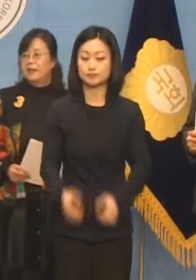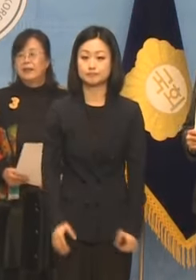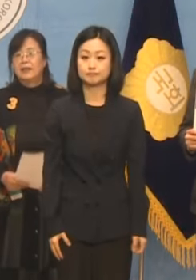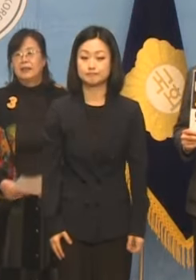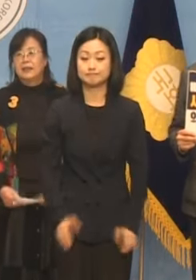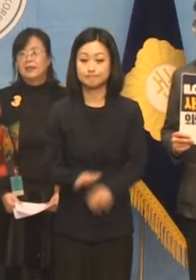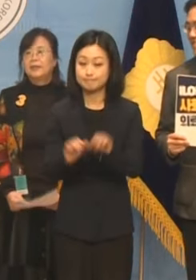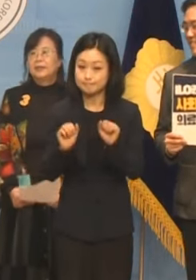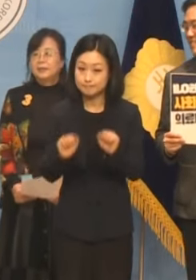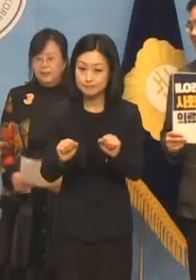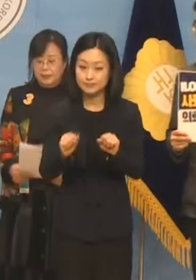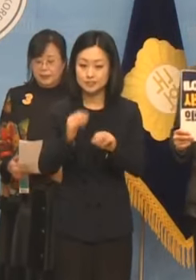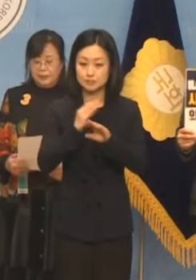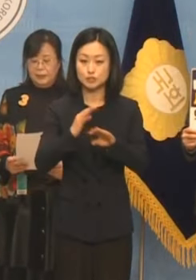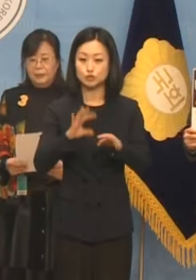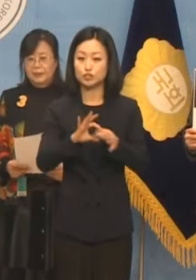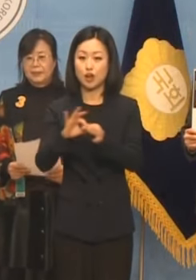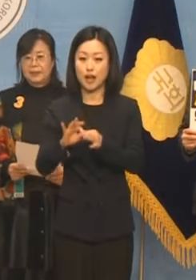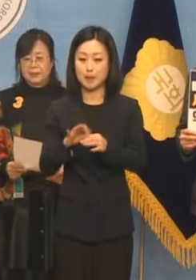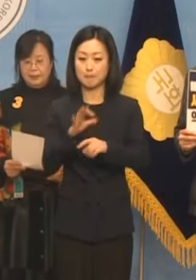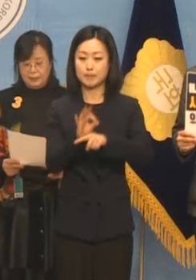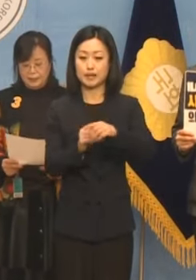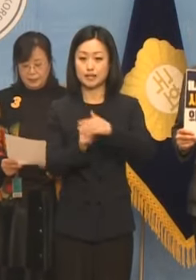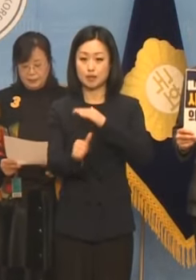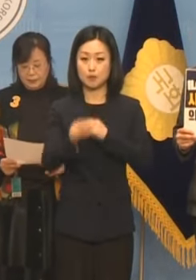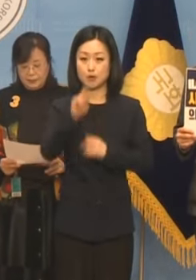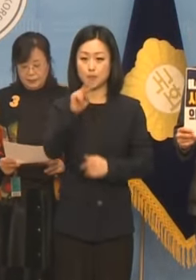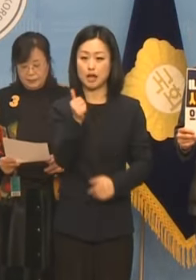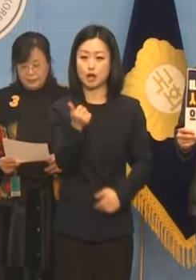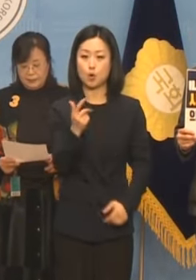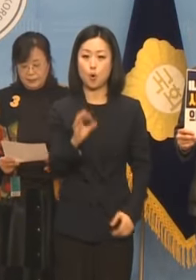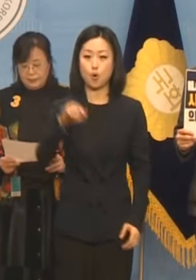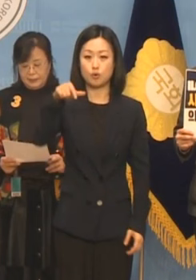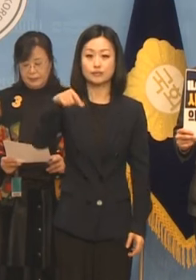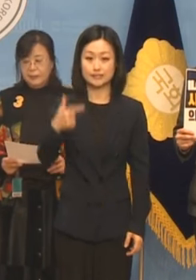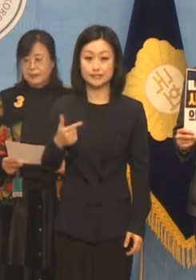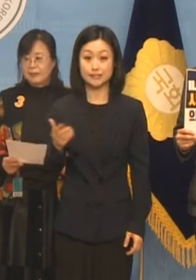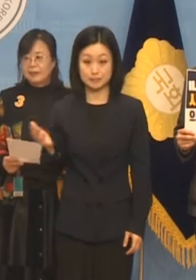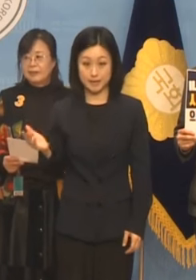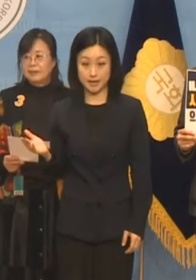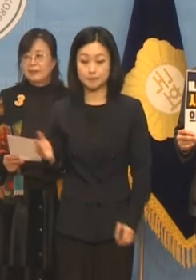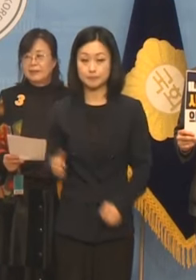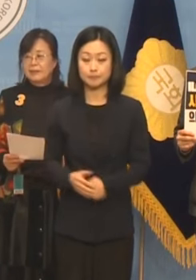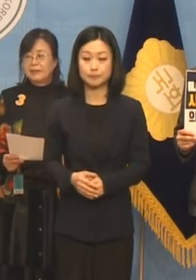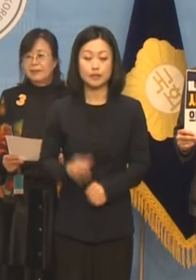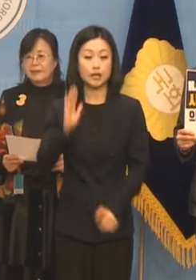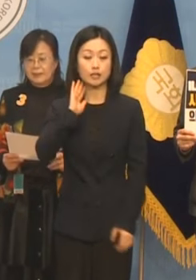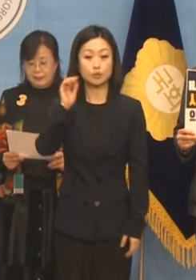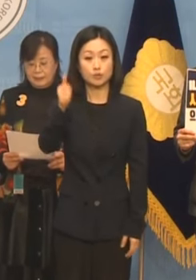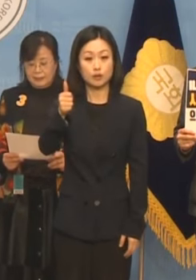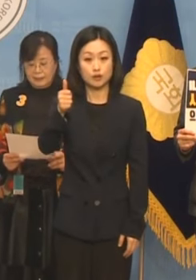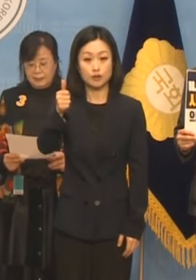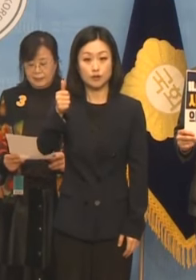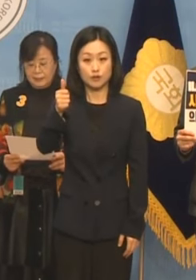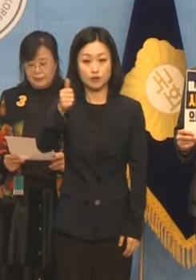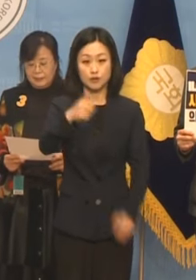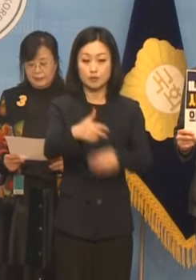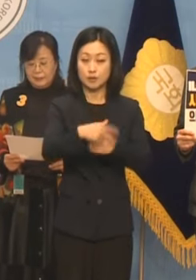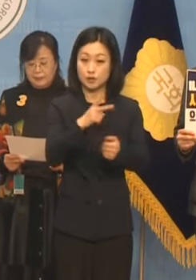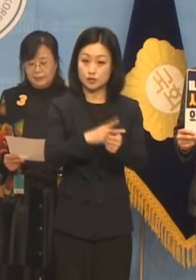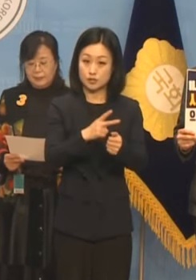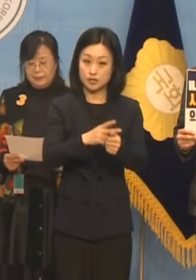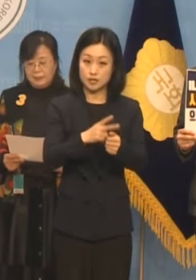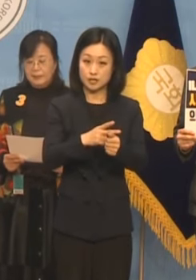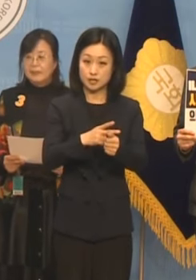네, 안녕하십니까. 더불어민주연합 비례대표 후보 박홍배입니다. 윤석열 대통령의 의대 정원 관련 대국민